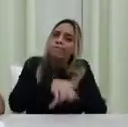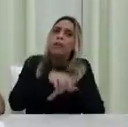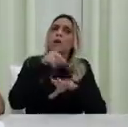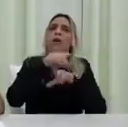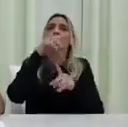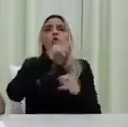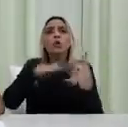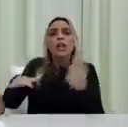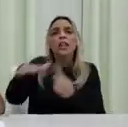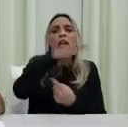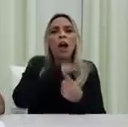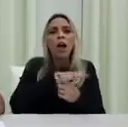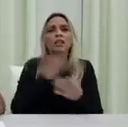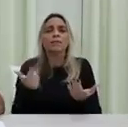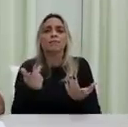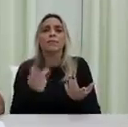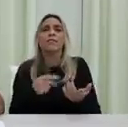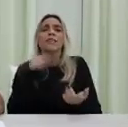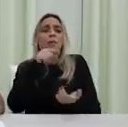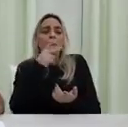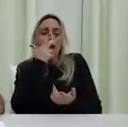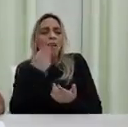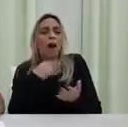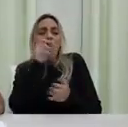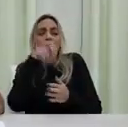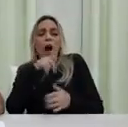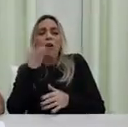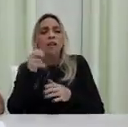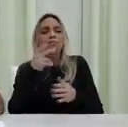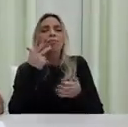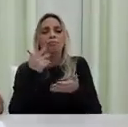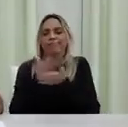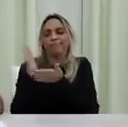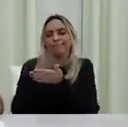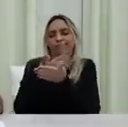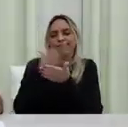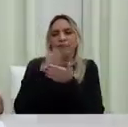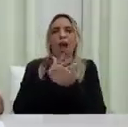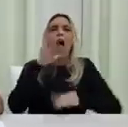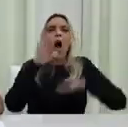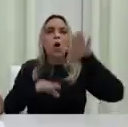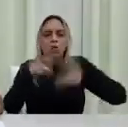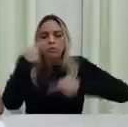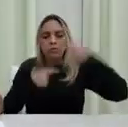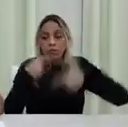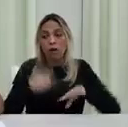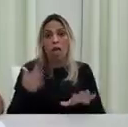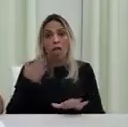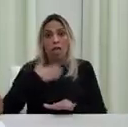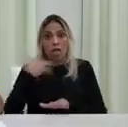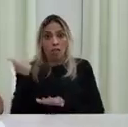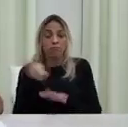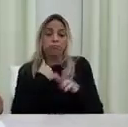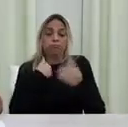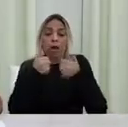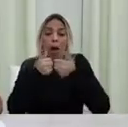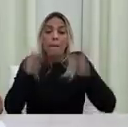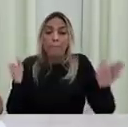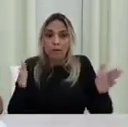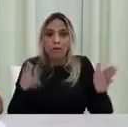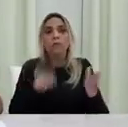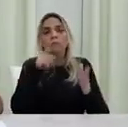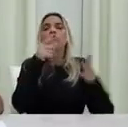por ONGs e por alguns, uma minoria de políticos e espertalhões aqui no Brasil. Eu abri as portas, contar direto comigo. O que